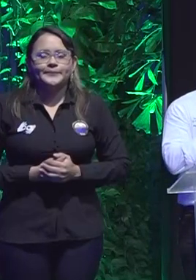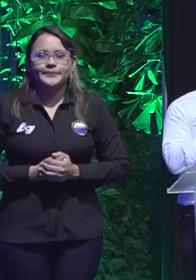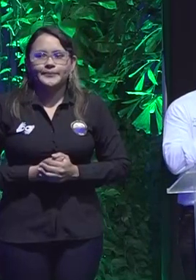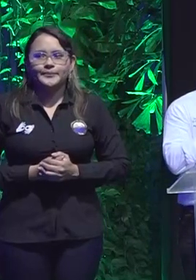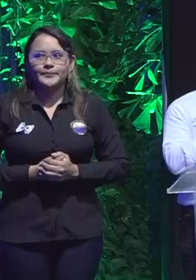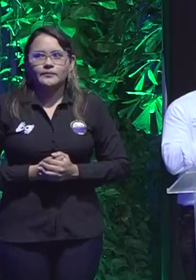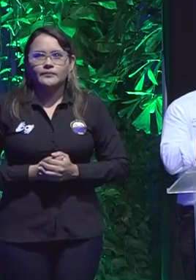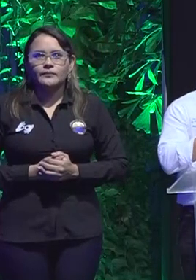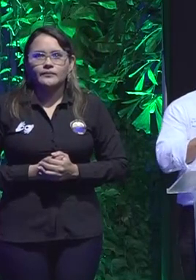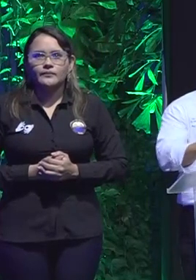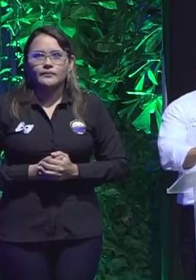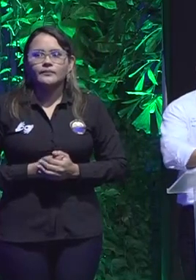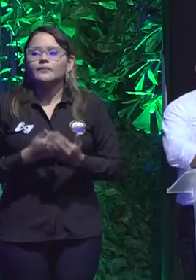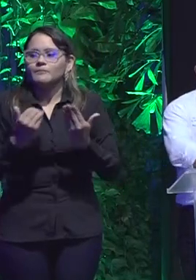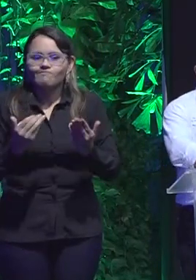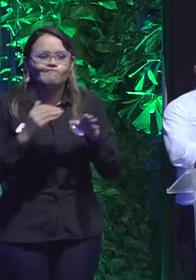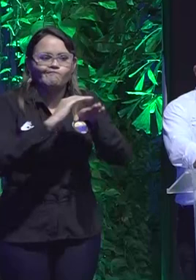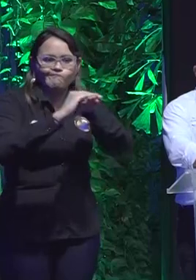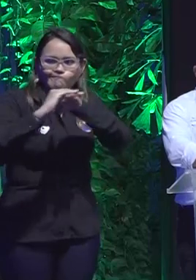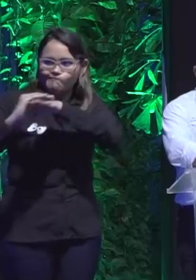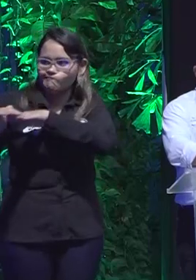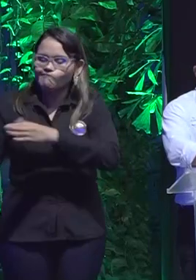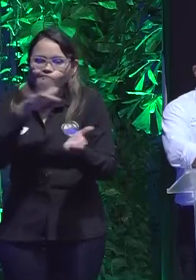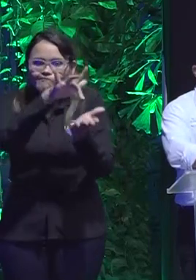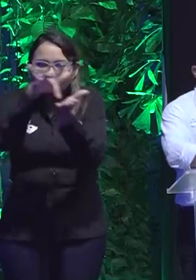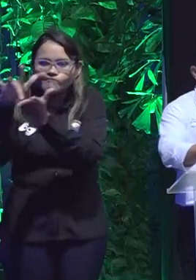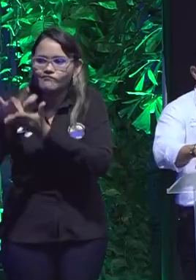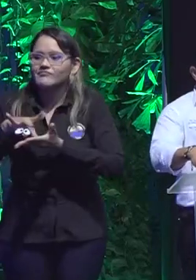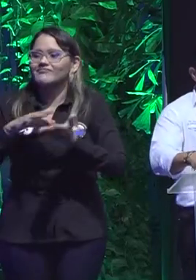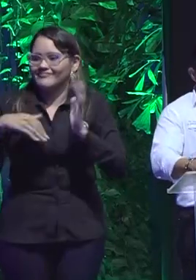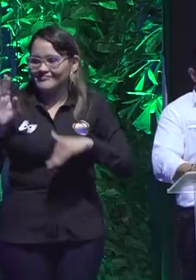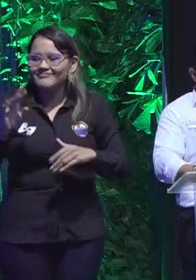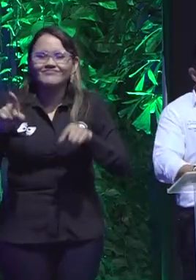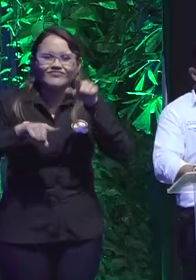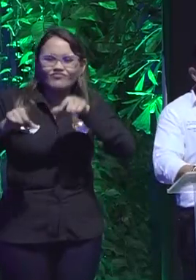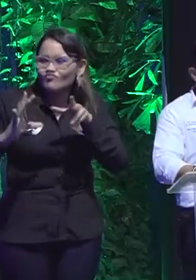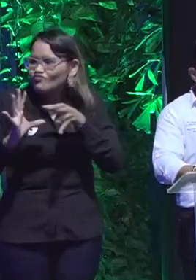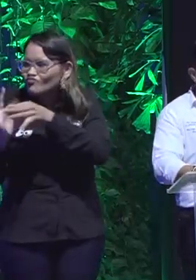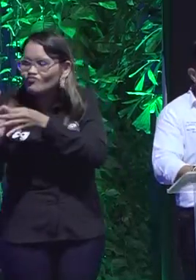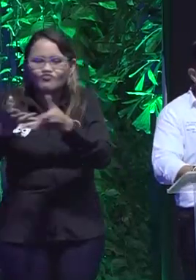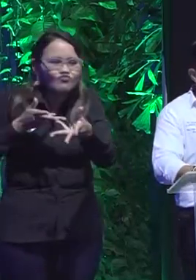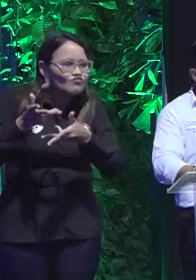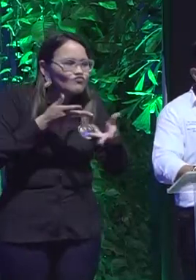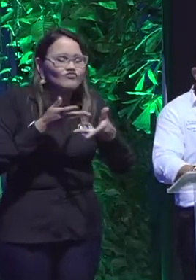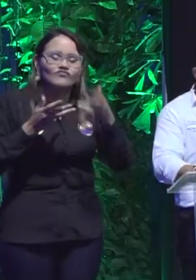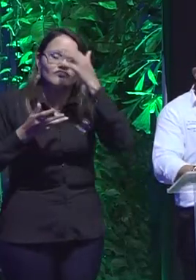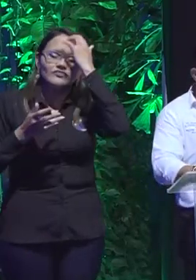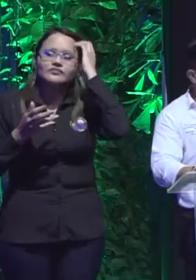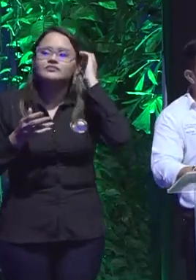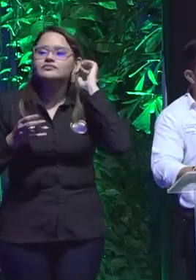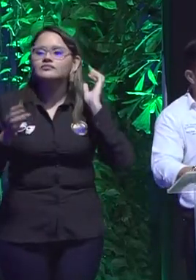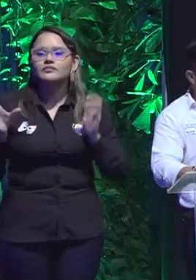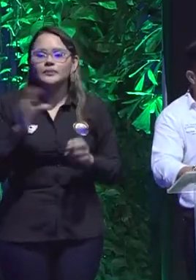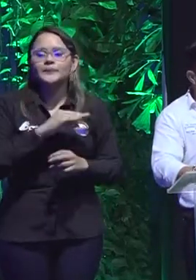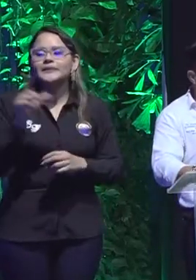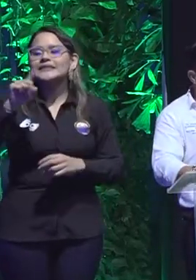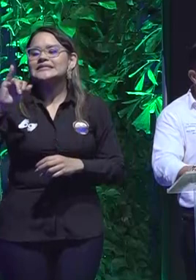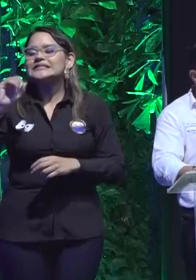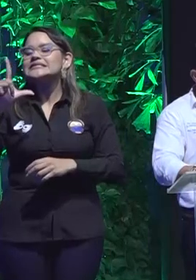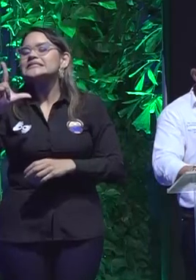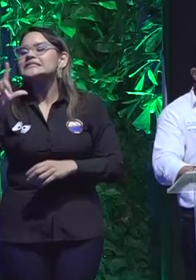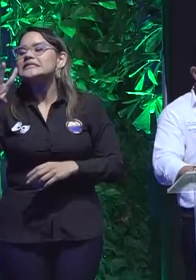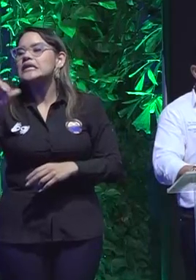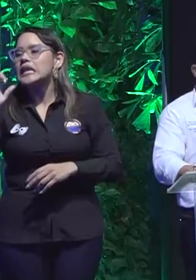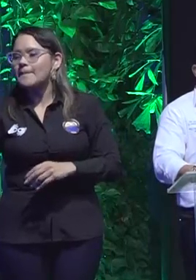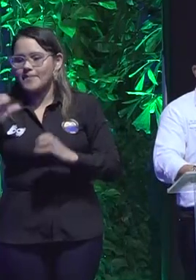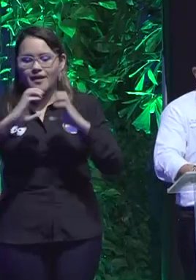a los invitados, parte, socios, aliados estratégicos de la universidad, doctora Silvia de la Cámara de Comercio